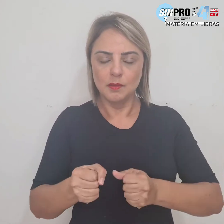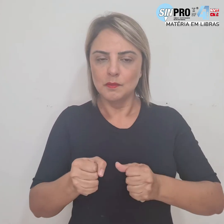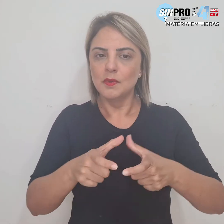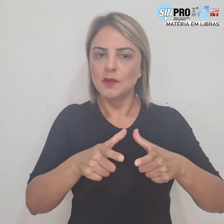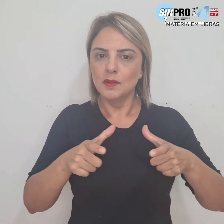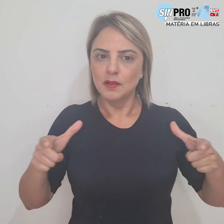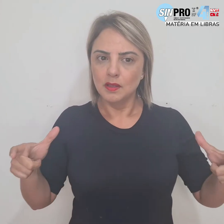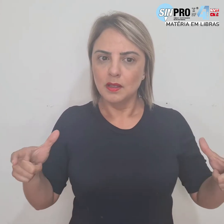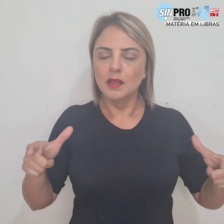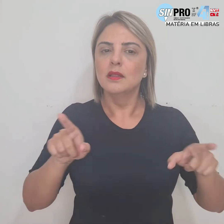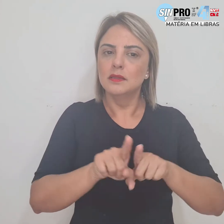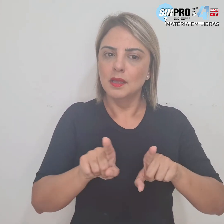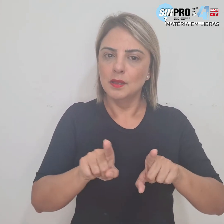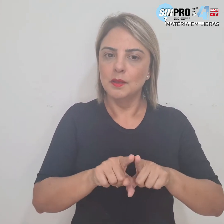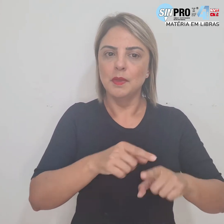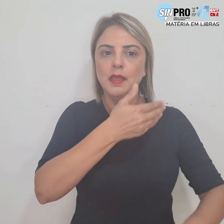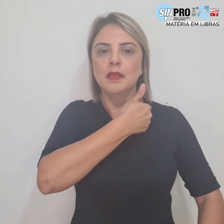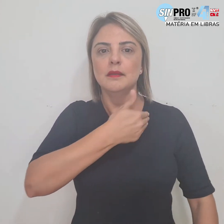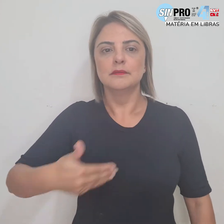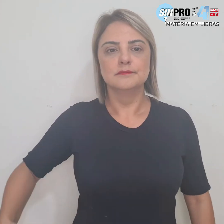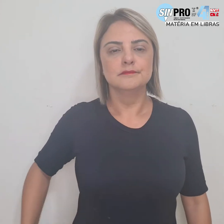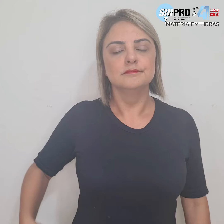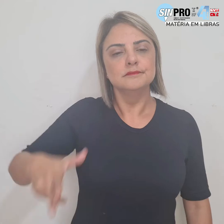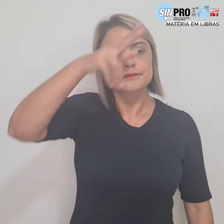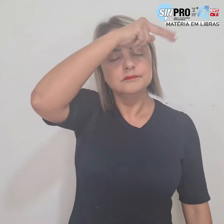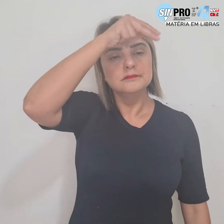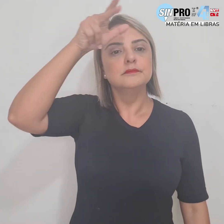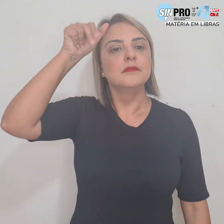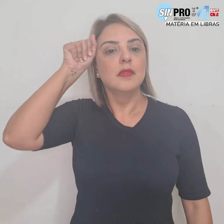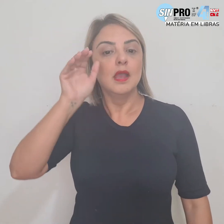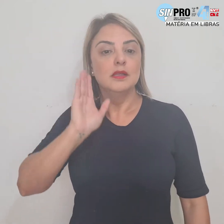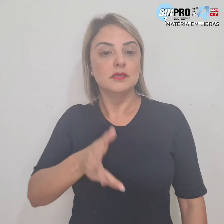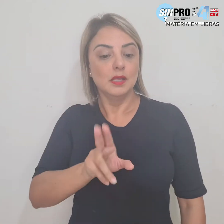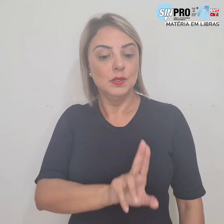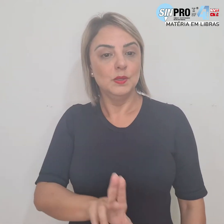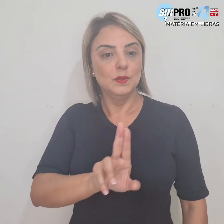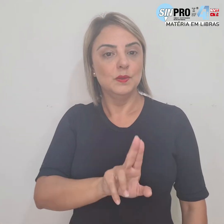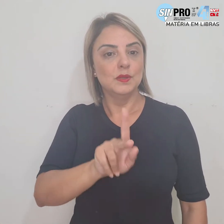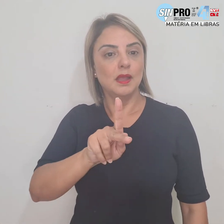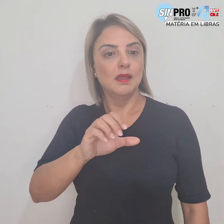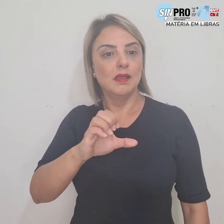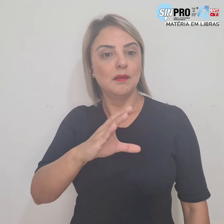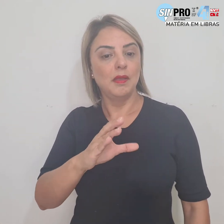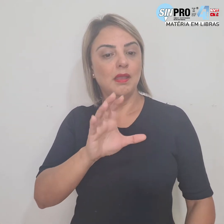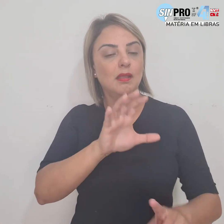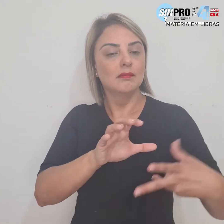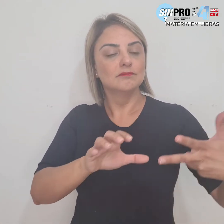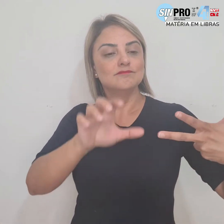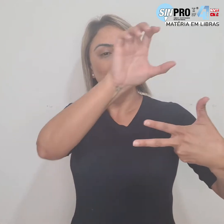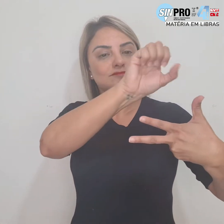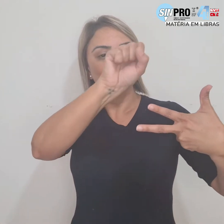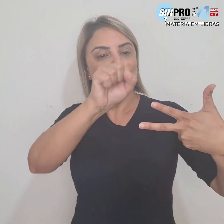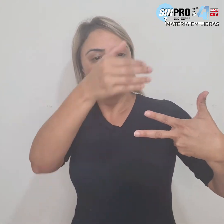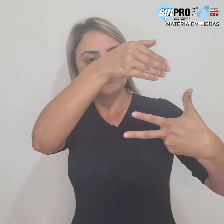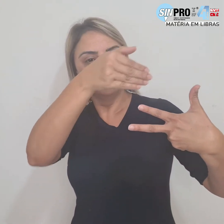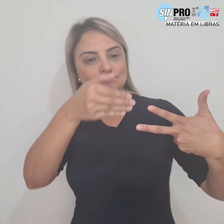poderes também será estendida a governadores e prefeitos, já que a aplicação da PEC atinge as 3 esferas